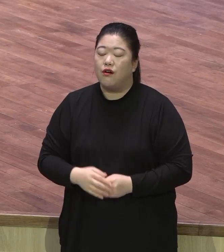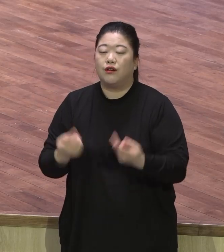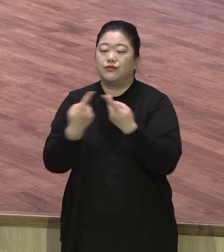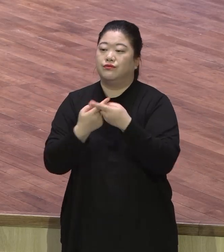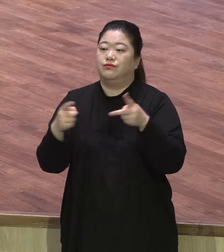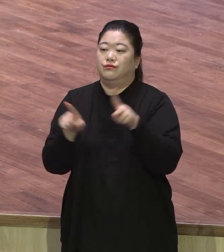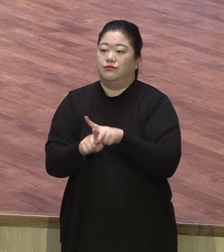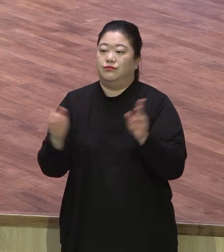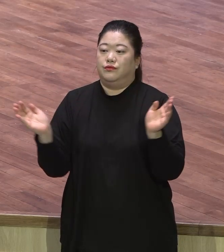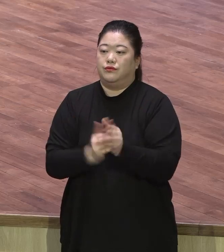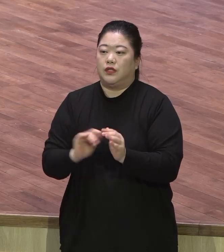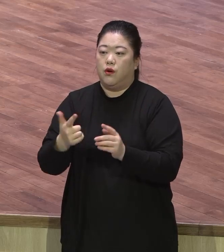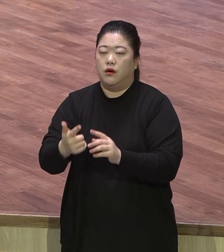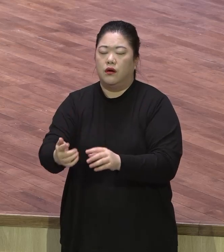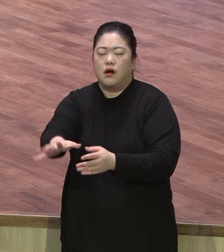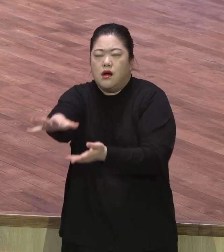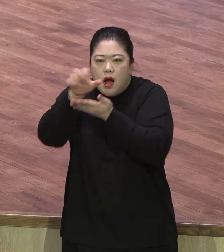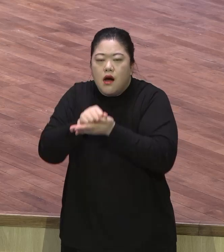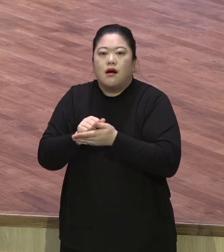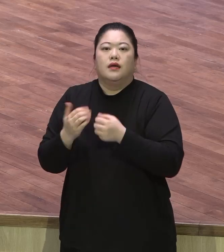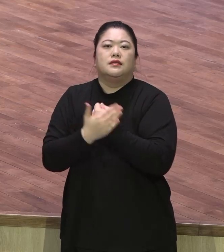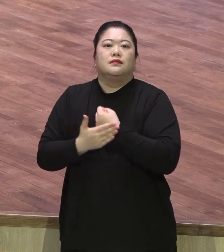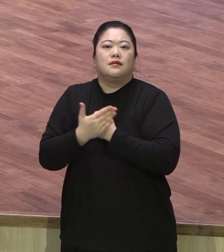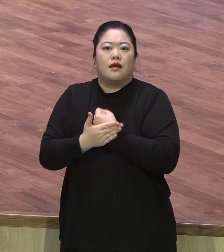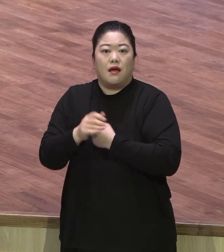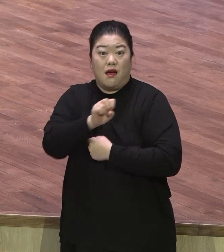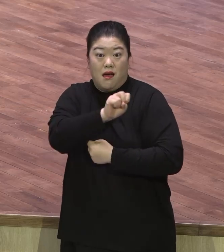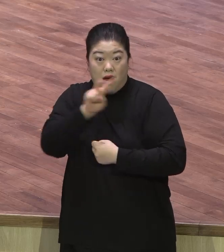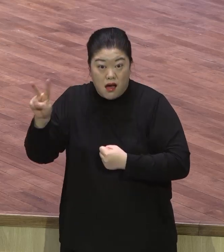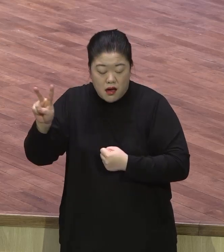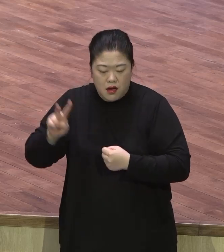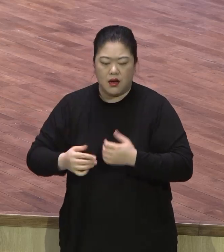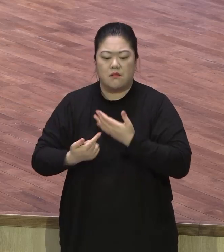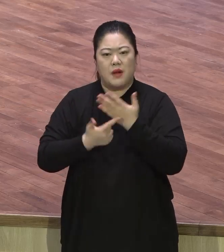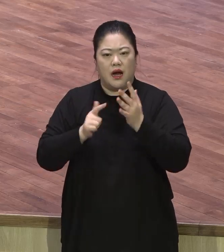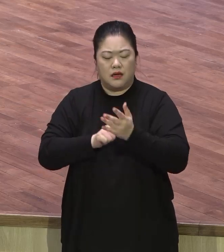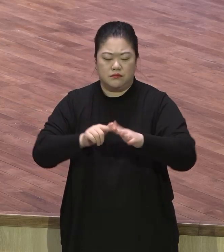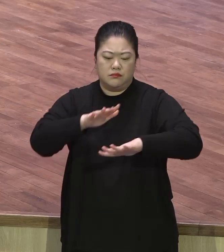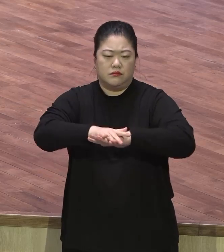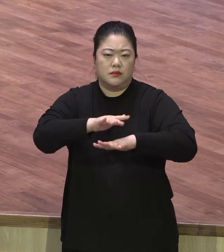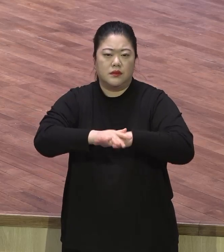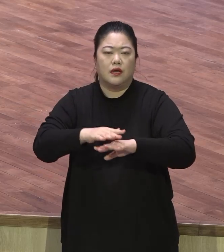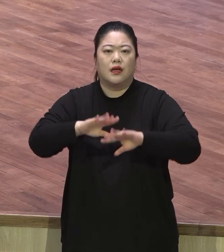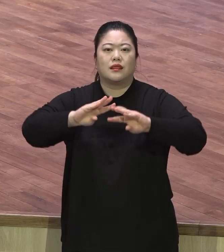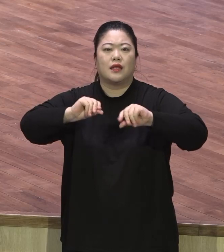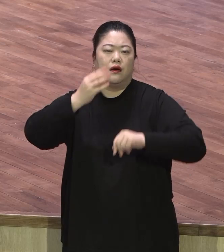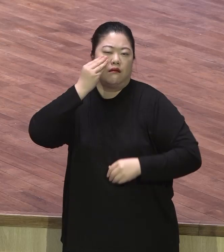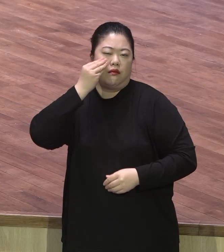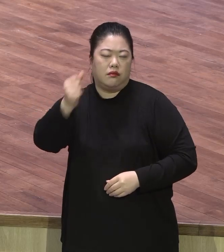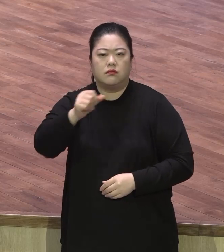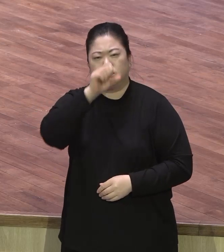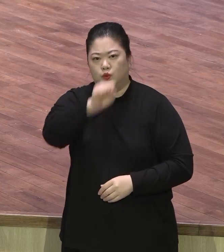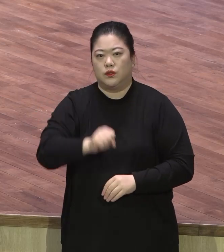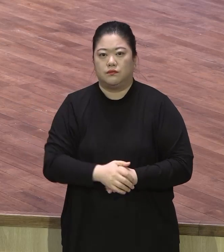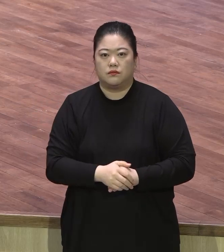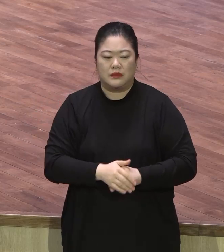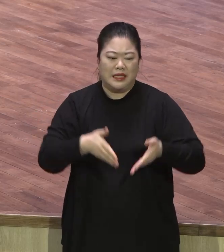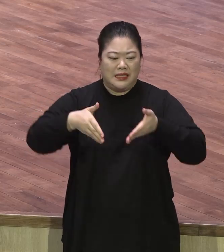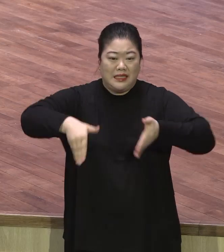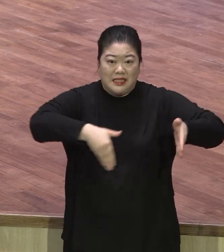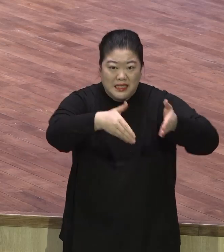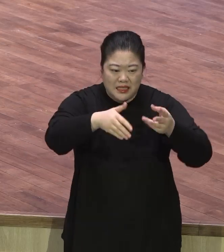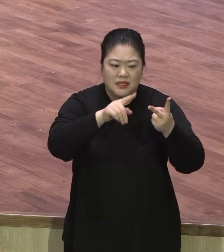가시밭, 좋은 밭이 있어요. 좋은 밭에서만 열매를 맺어요. 이게 뭐요? 순종하는 사람이 좋은 밭이에요. 말씀을